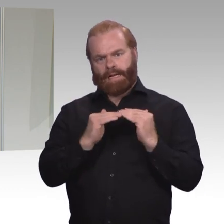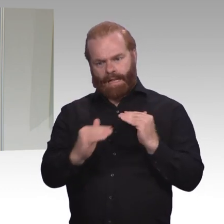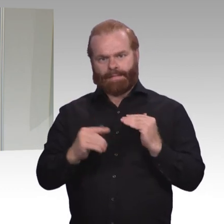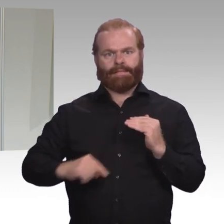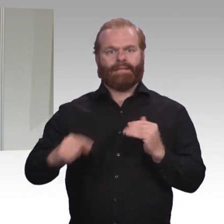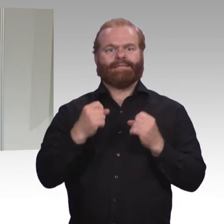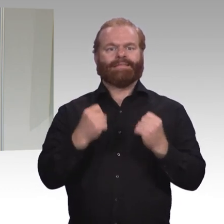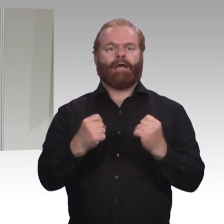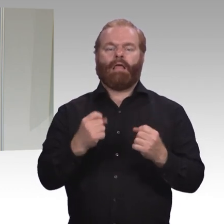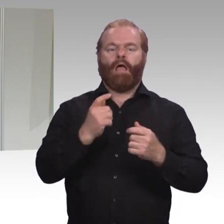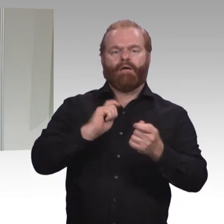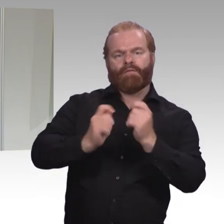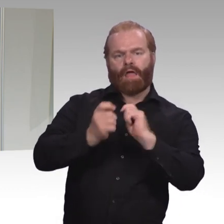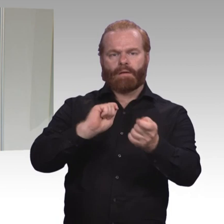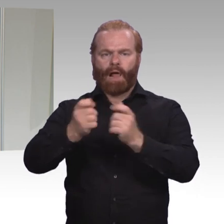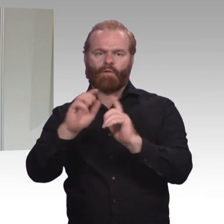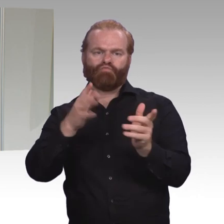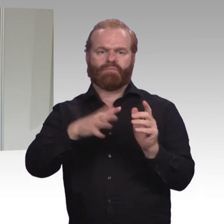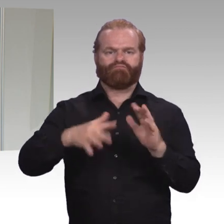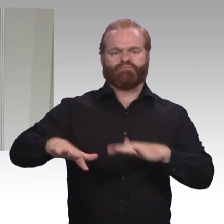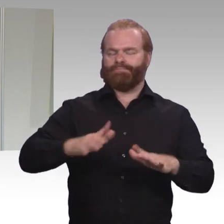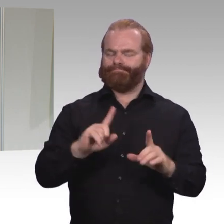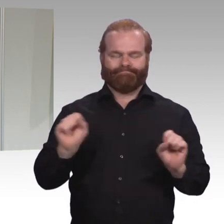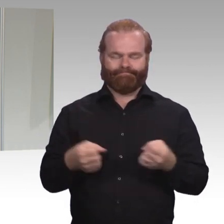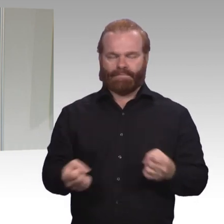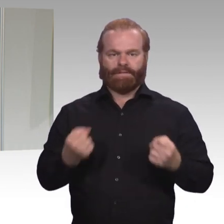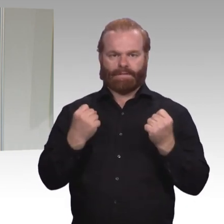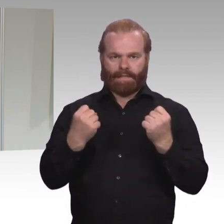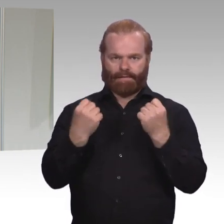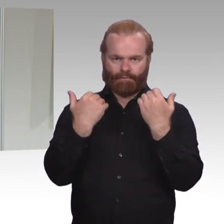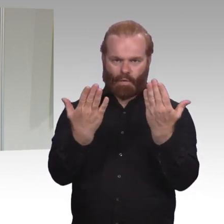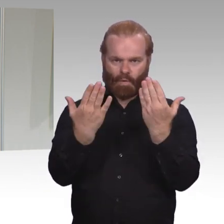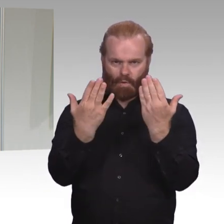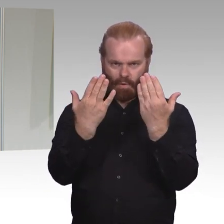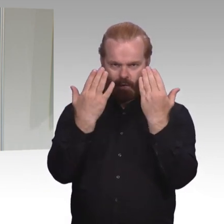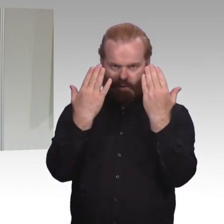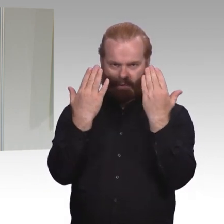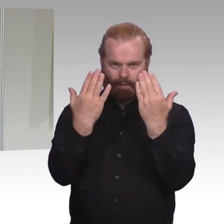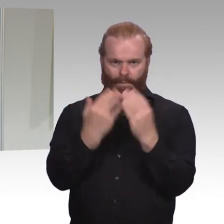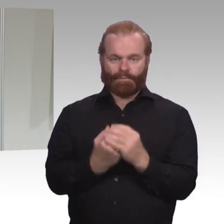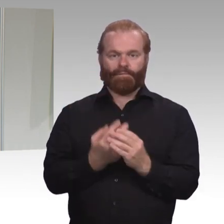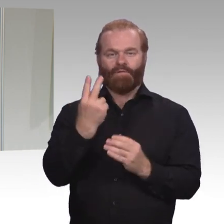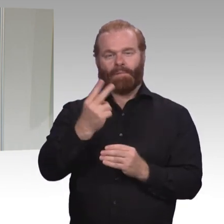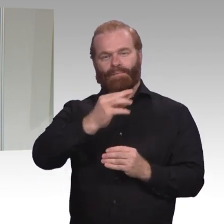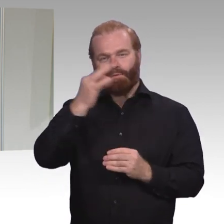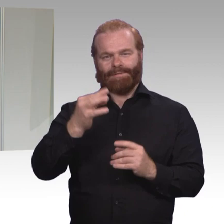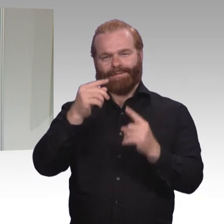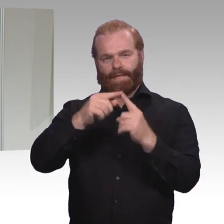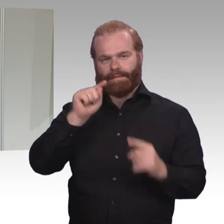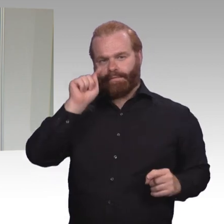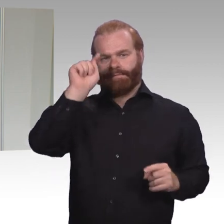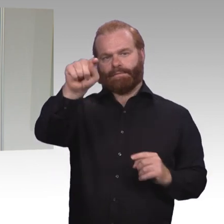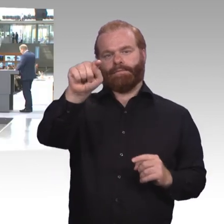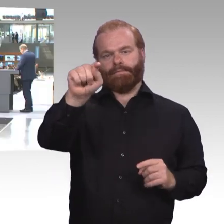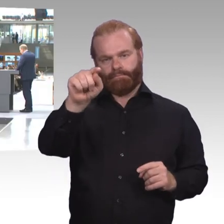Sicherheit unseres Landes zu investieren, für heute, für die Zukunft und für die nachfolgenden Generationen. Das ist nachhaltige Sicherheitspolitik, meine